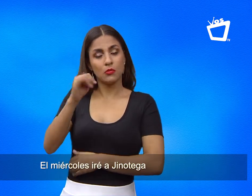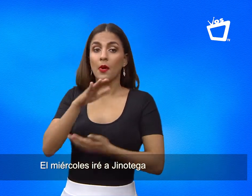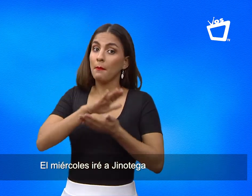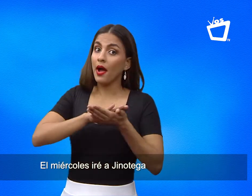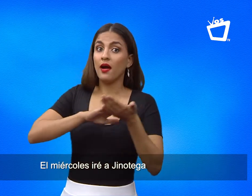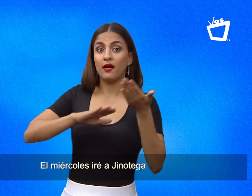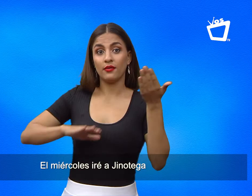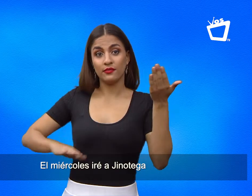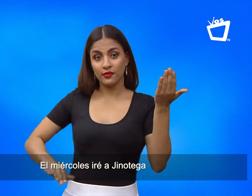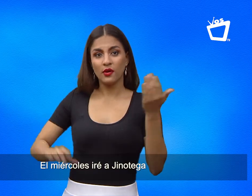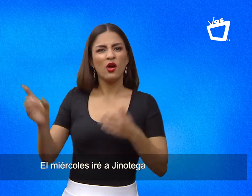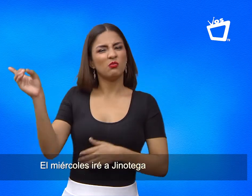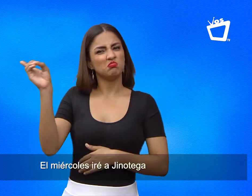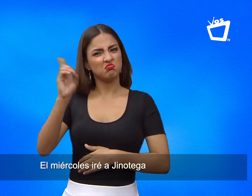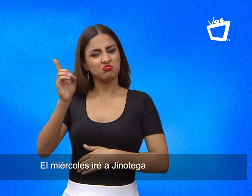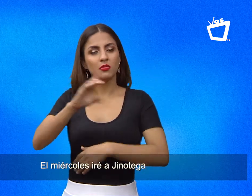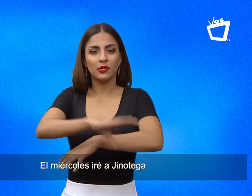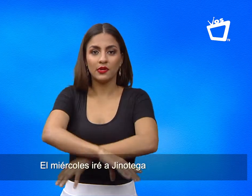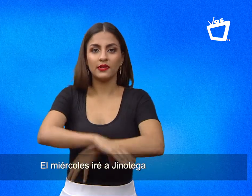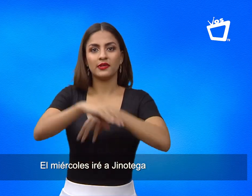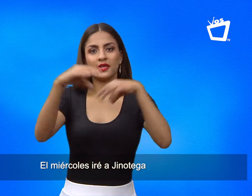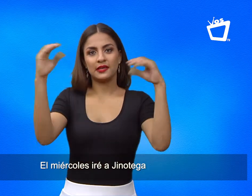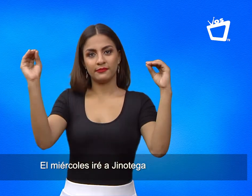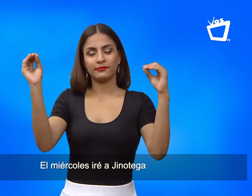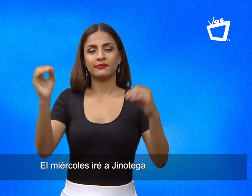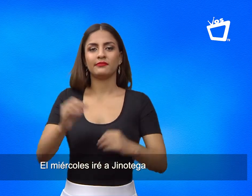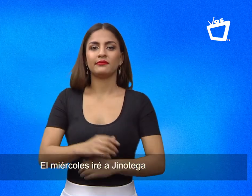El miércoles iré a Jinotega.